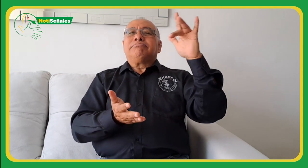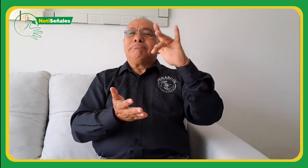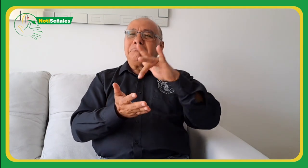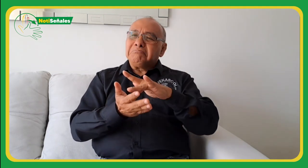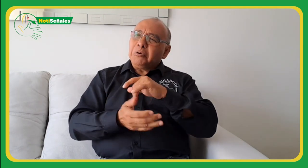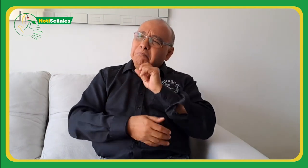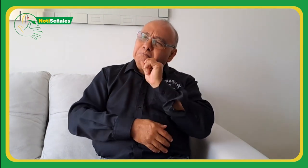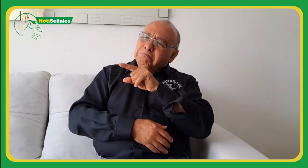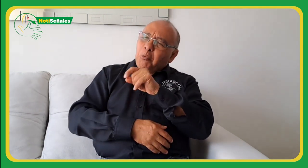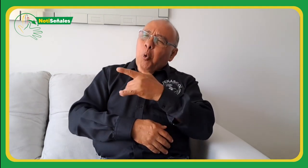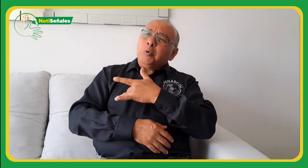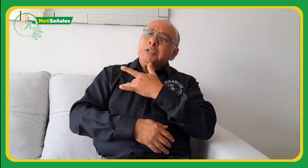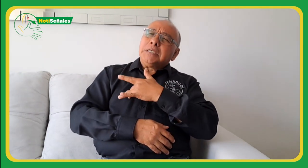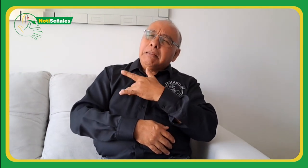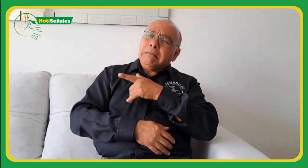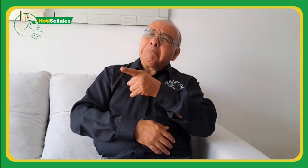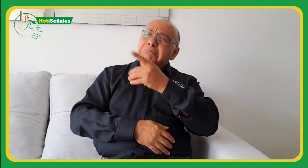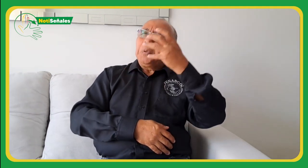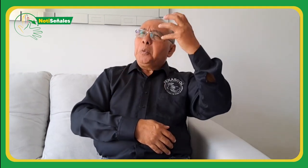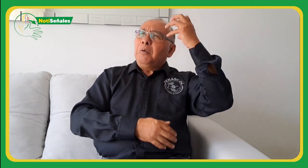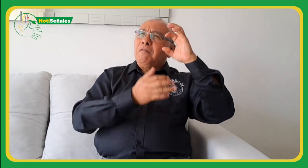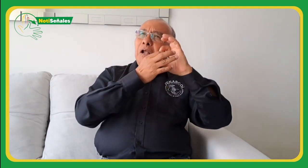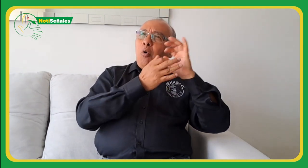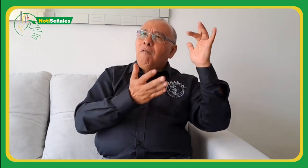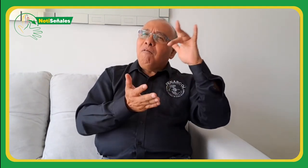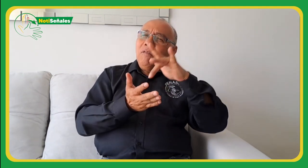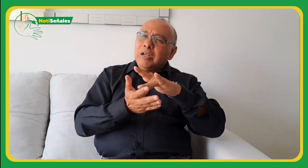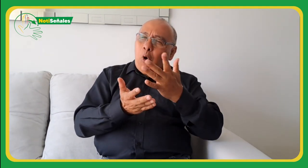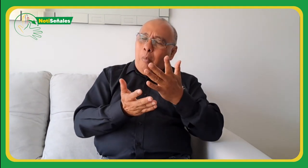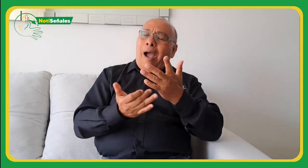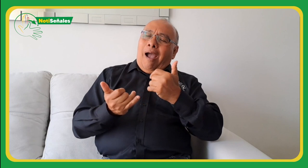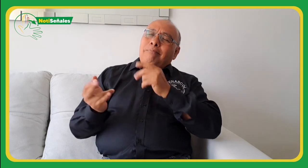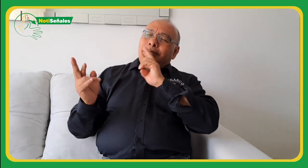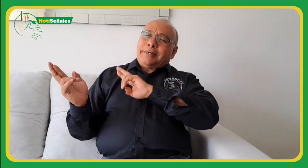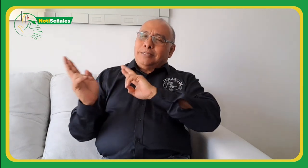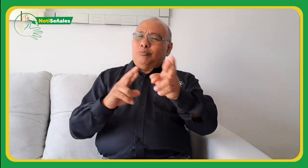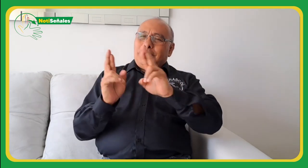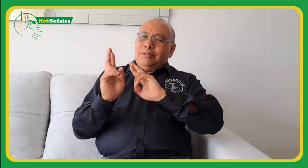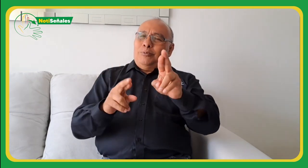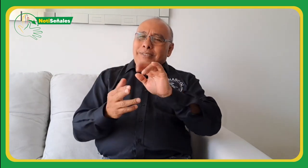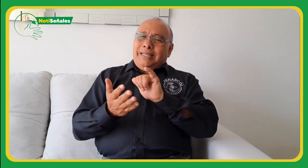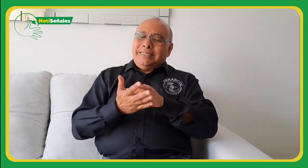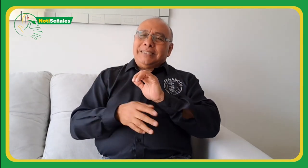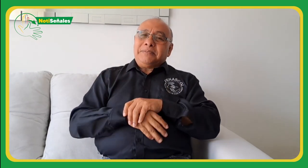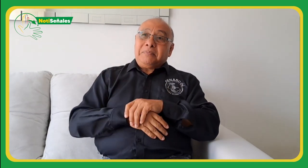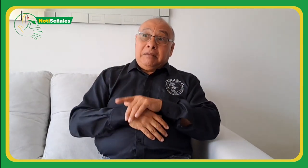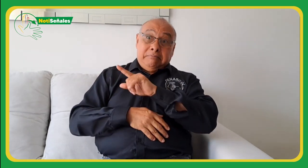en el año 2009 y en la entrevista respondió a la pregunta de cómo se sintió en aquella visita que hizo apenas Cole luego